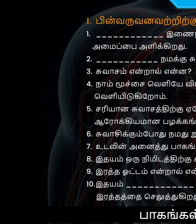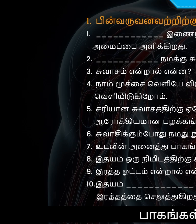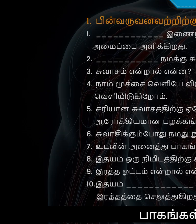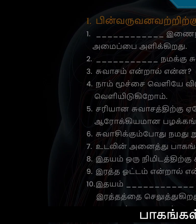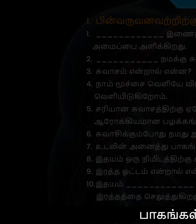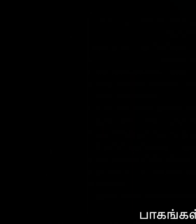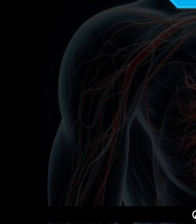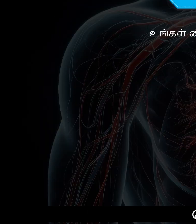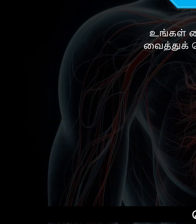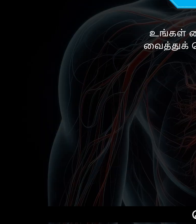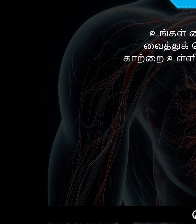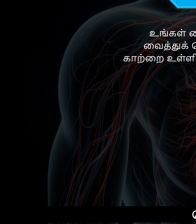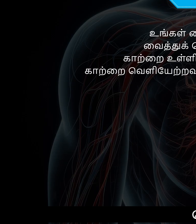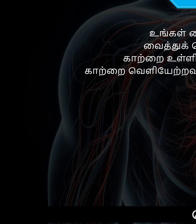தவறு?